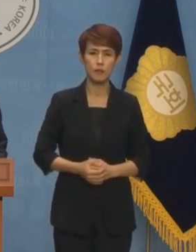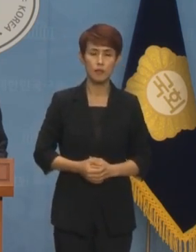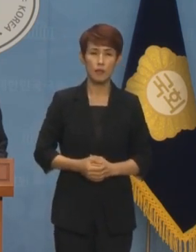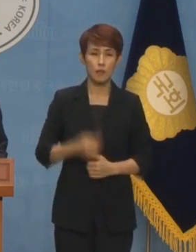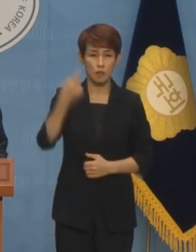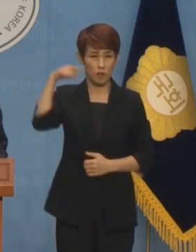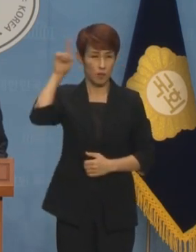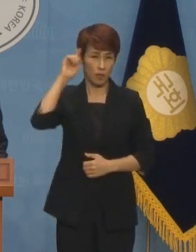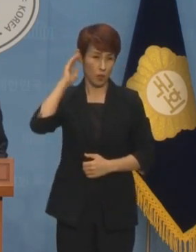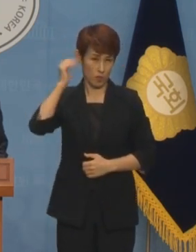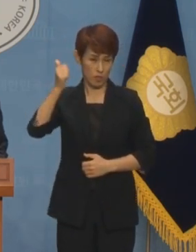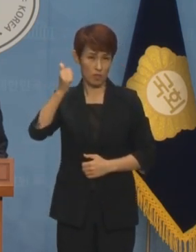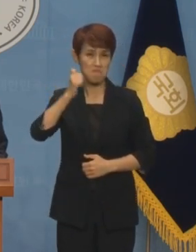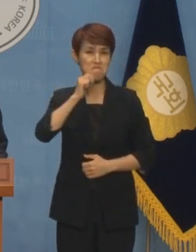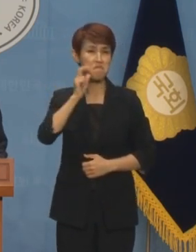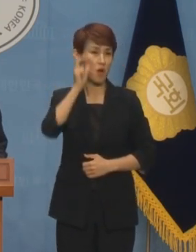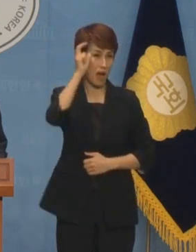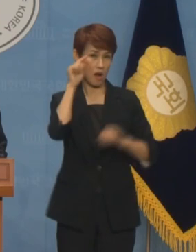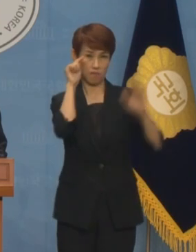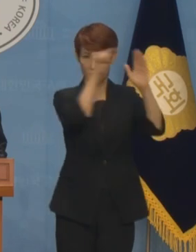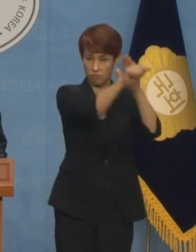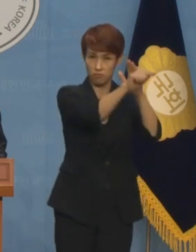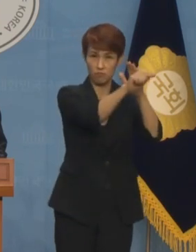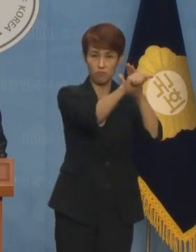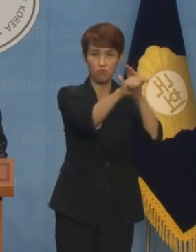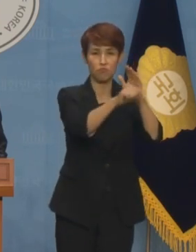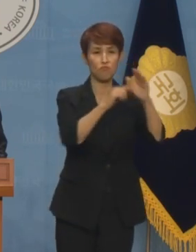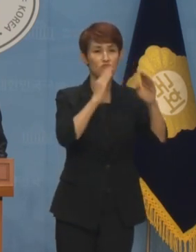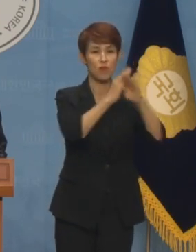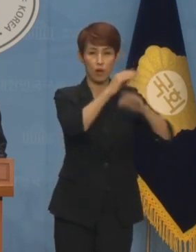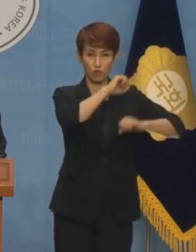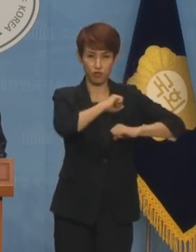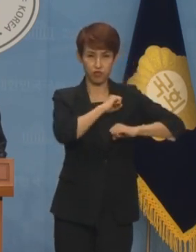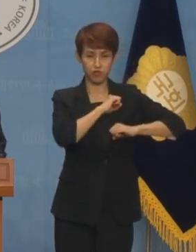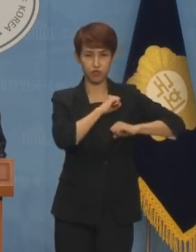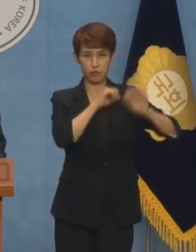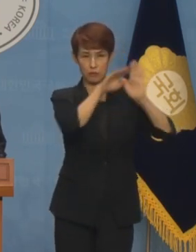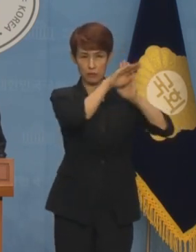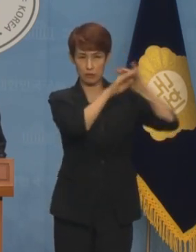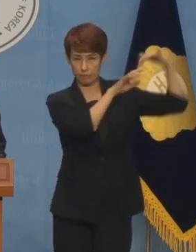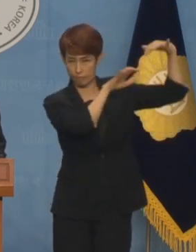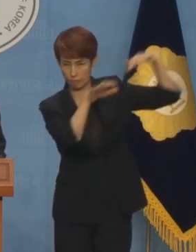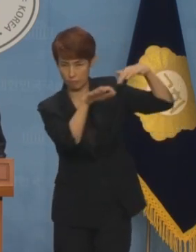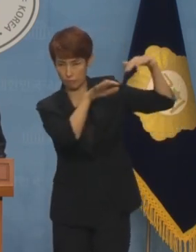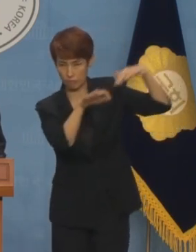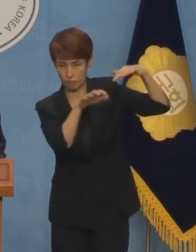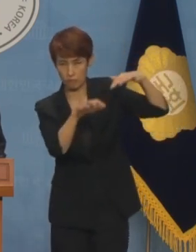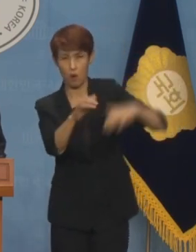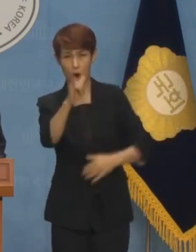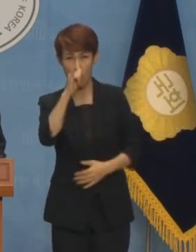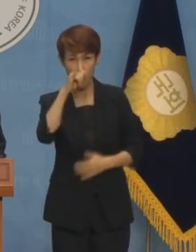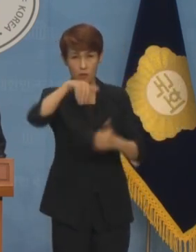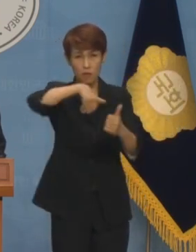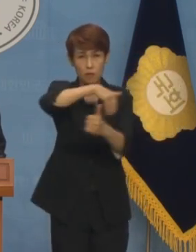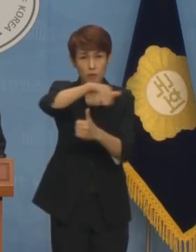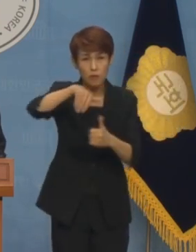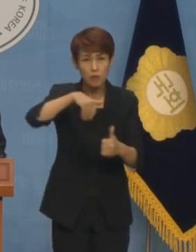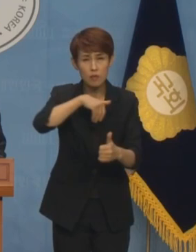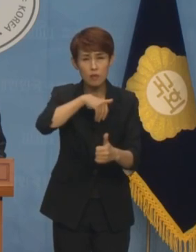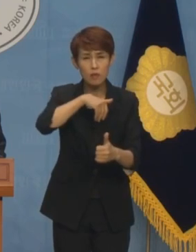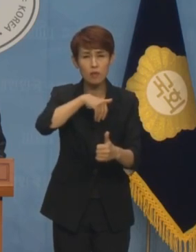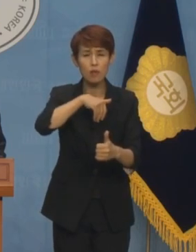푸틴이 평양을 방문하고 북한군이 군사 분계선을 반복적으로 침범하고 있는 현 상황에서